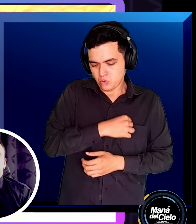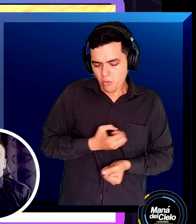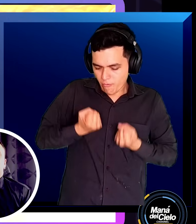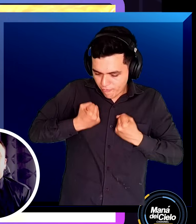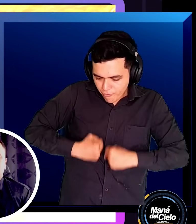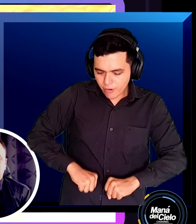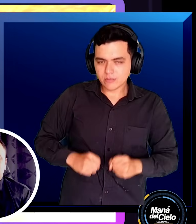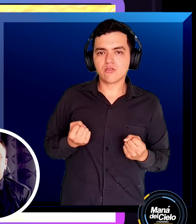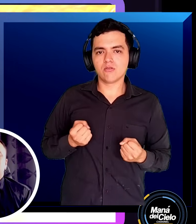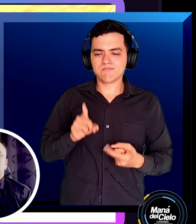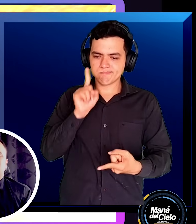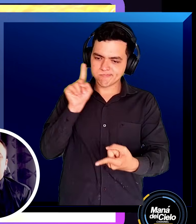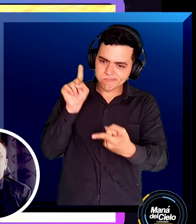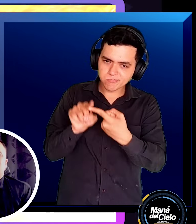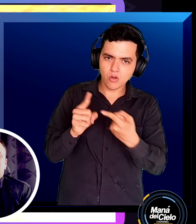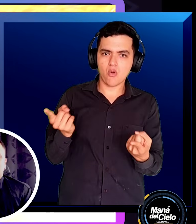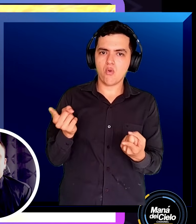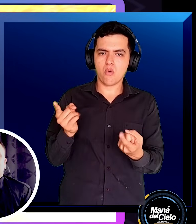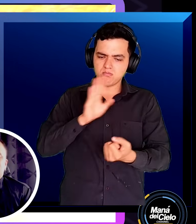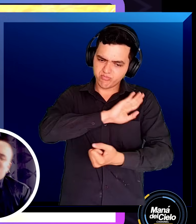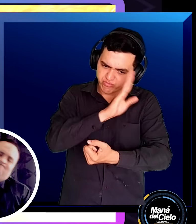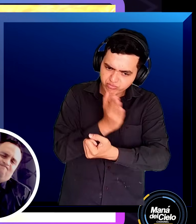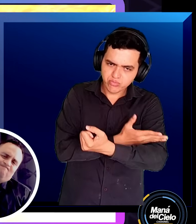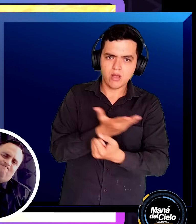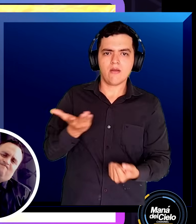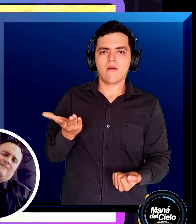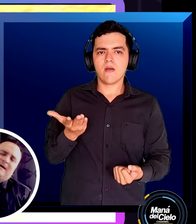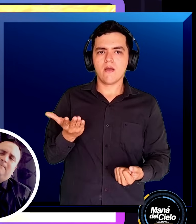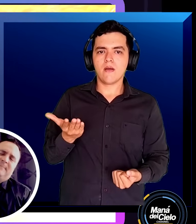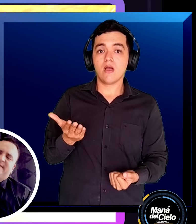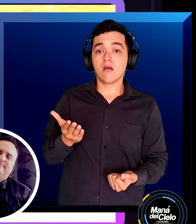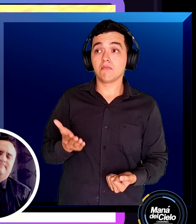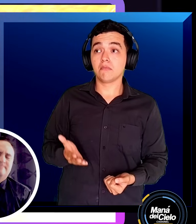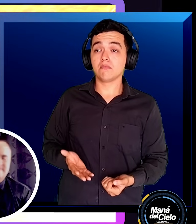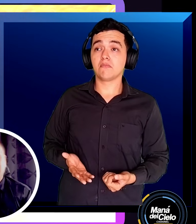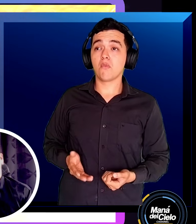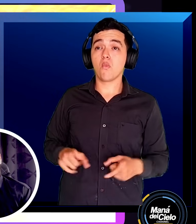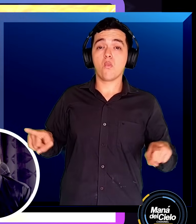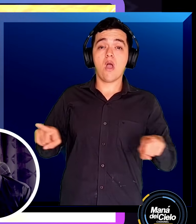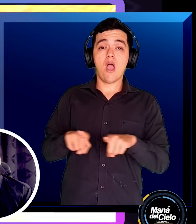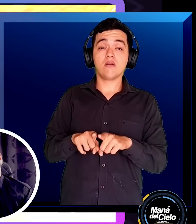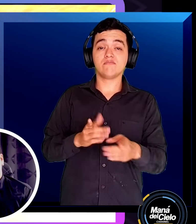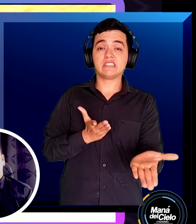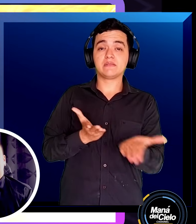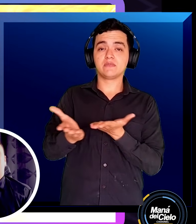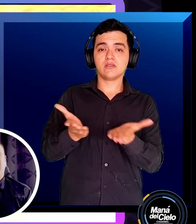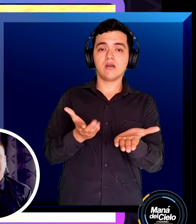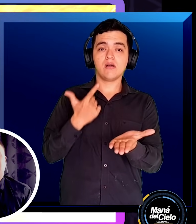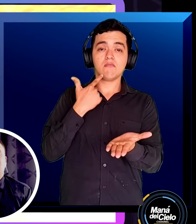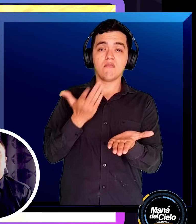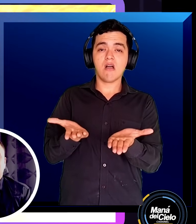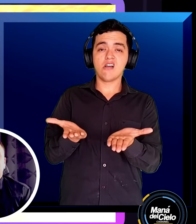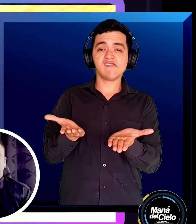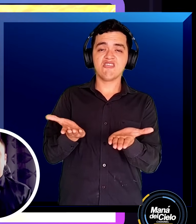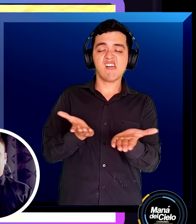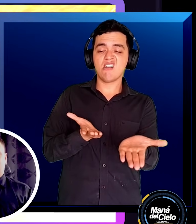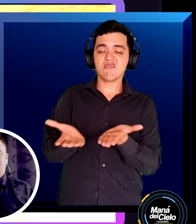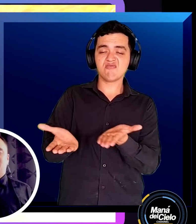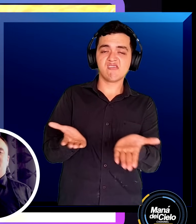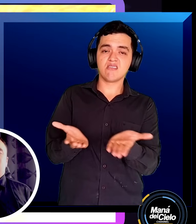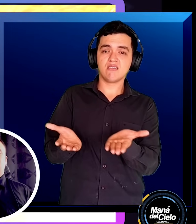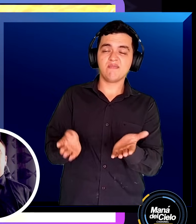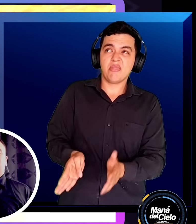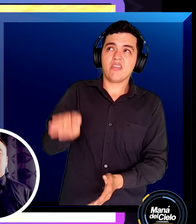y el Señor me tiene ministrando casos de oración específico con parejas, con